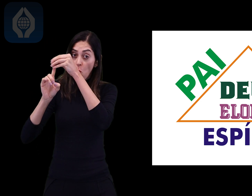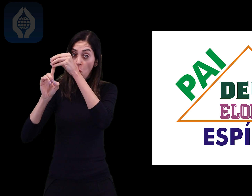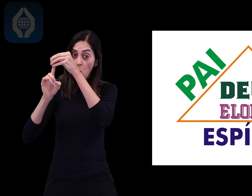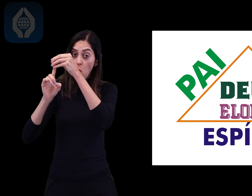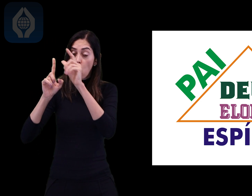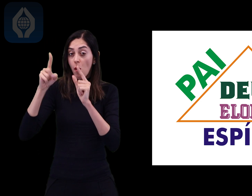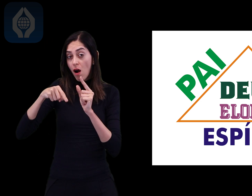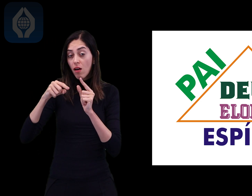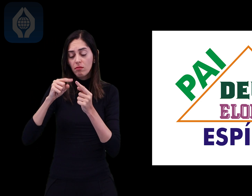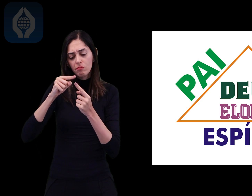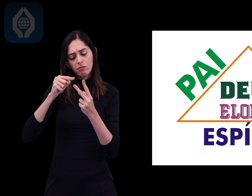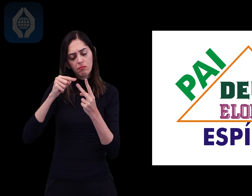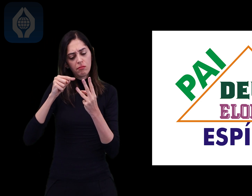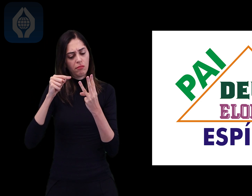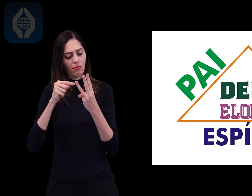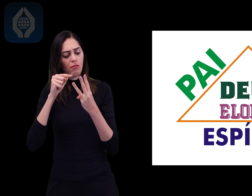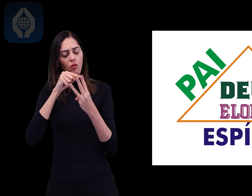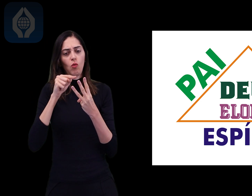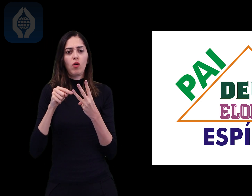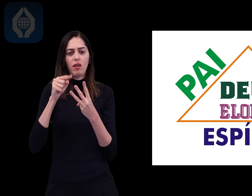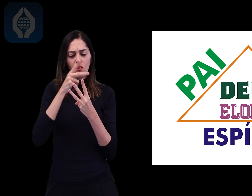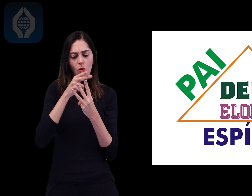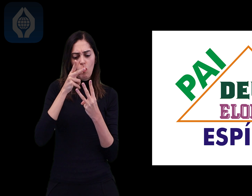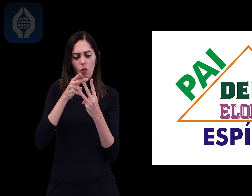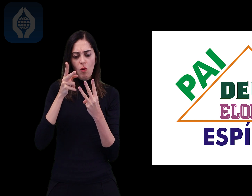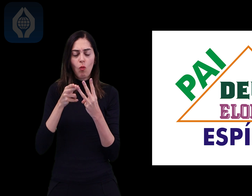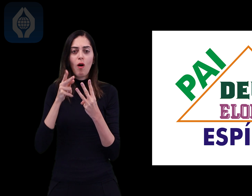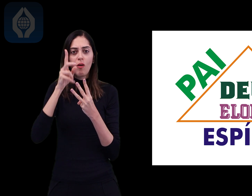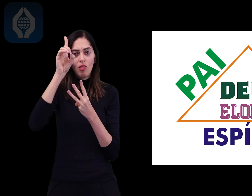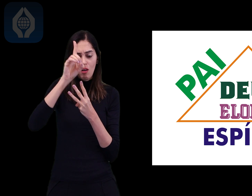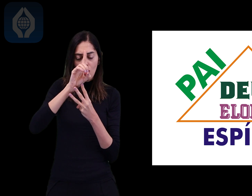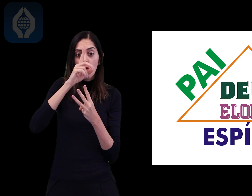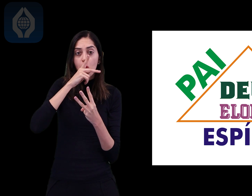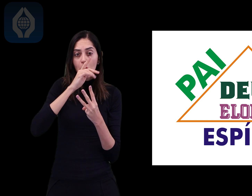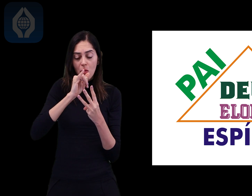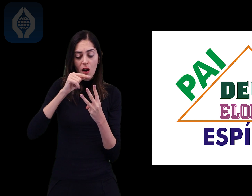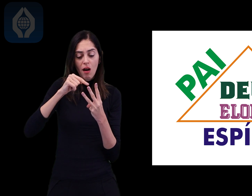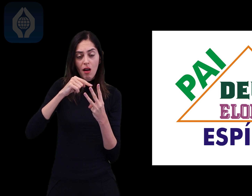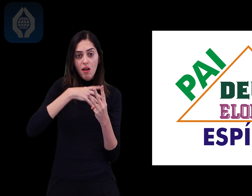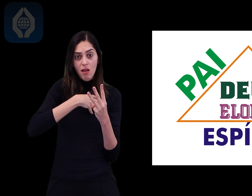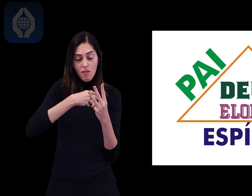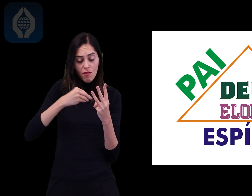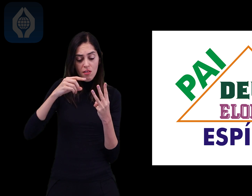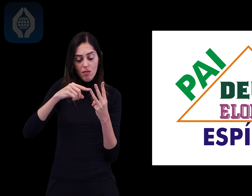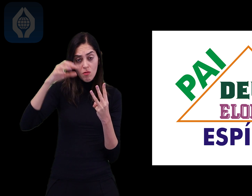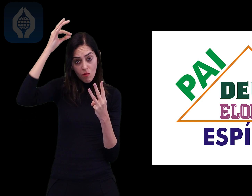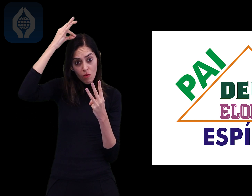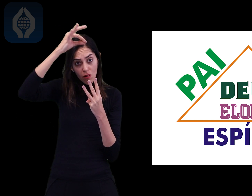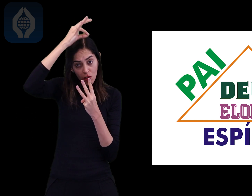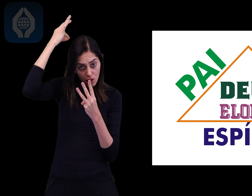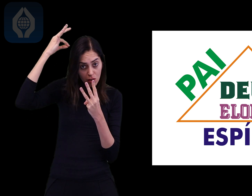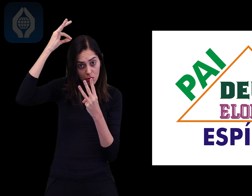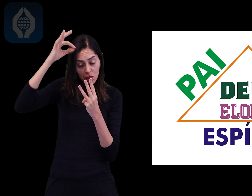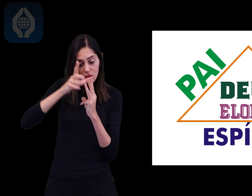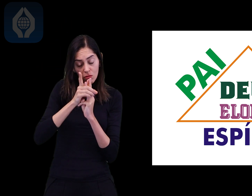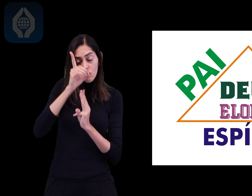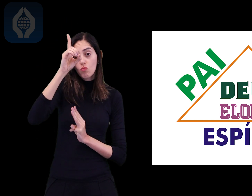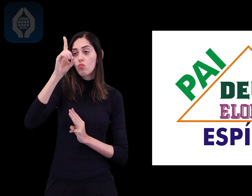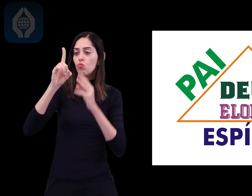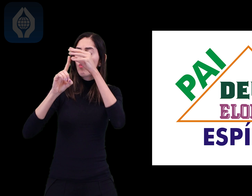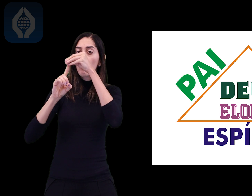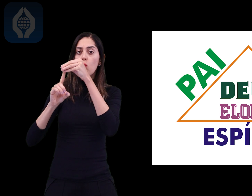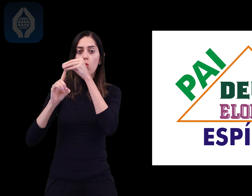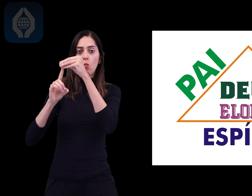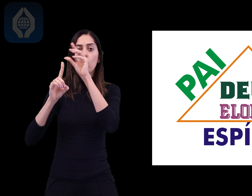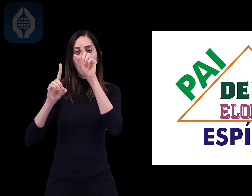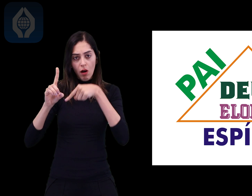aspectos. Esses 3, que são o único Deus, são Deus Pai, Deus Filho, Deus Espírito